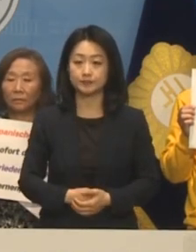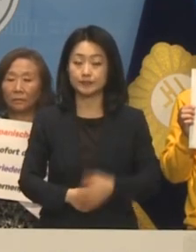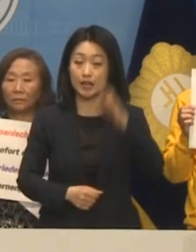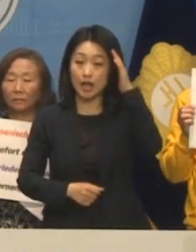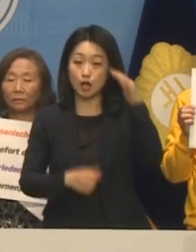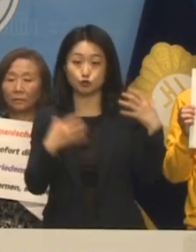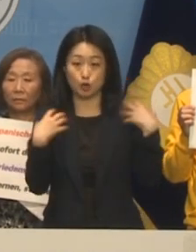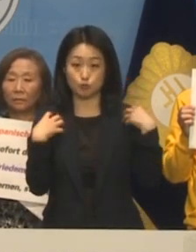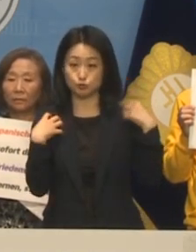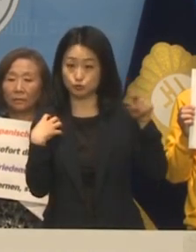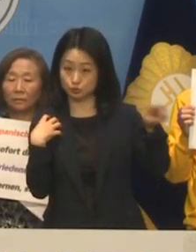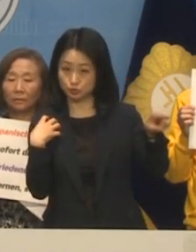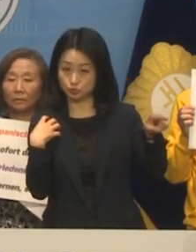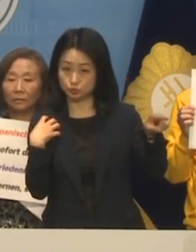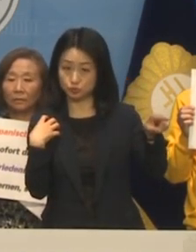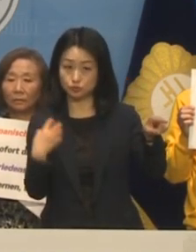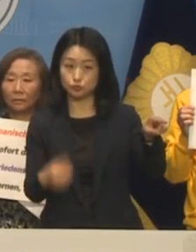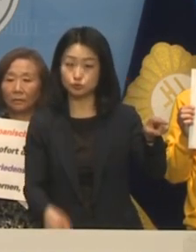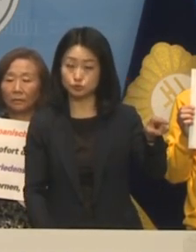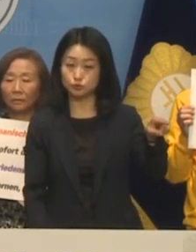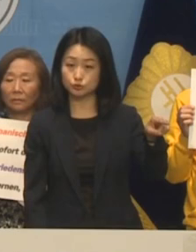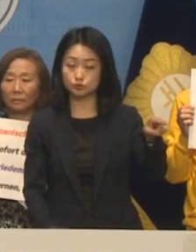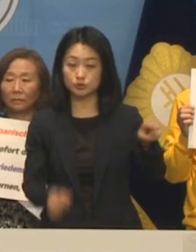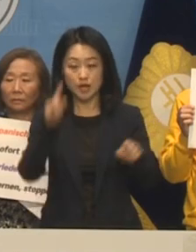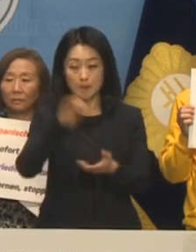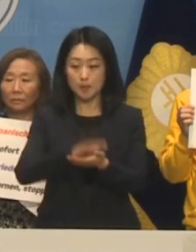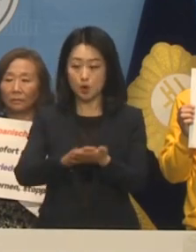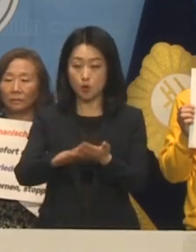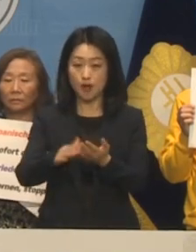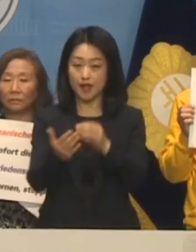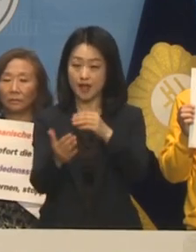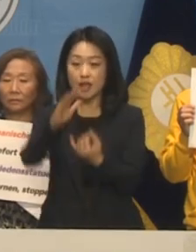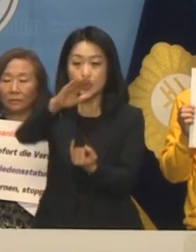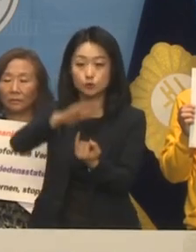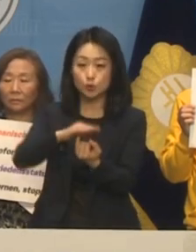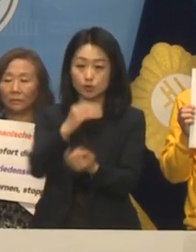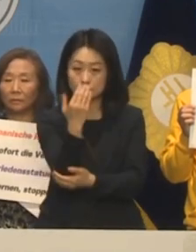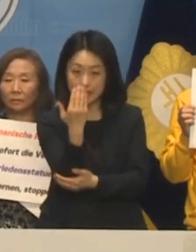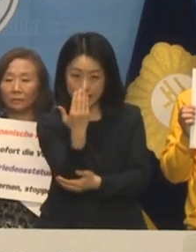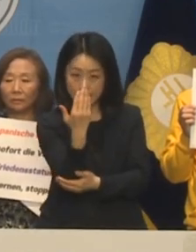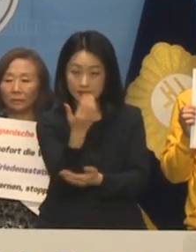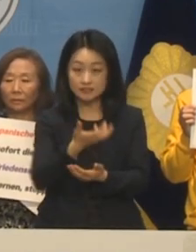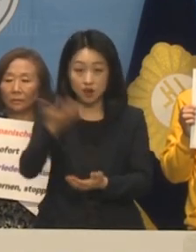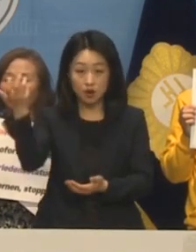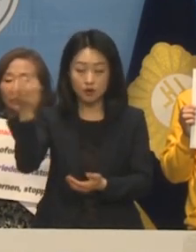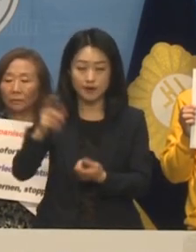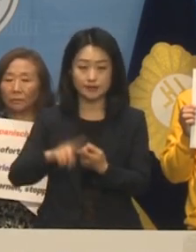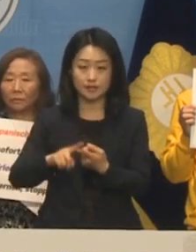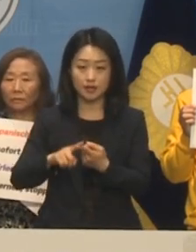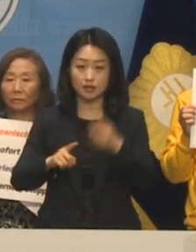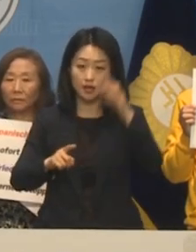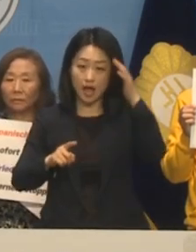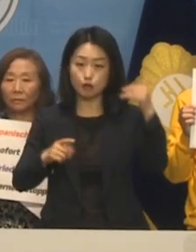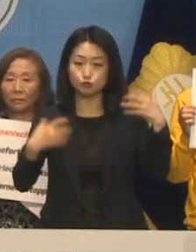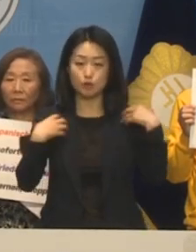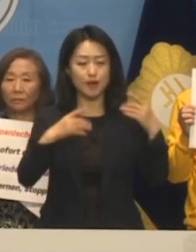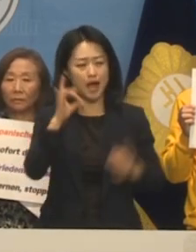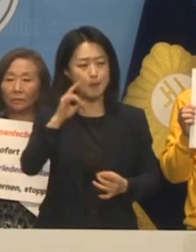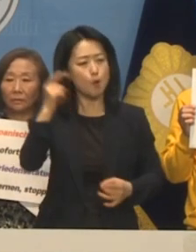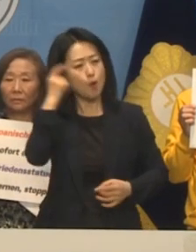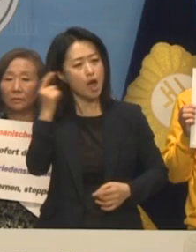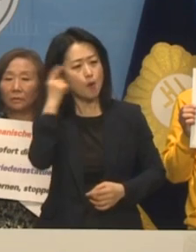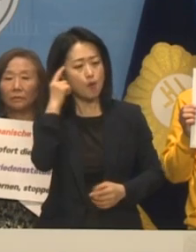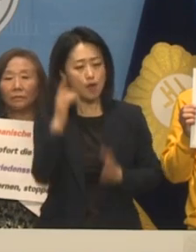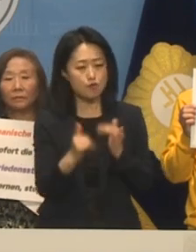정부는 계속해서 이 평화의 소녀상을 철거하는 움직임에 대해서 왜 정부가 가만히 있느냐라고